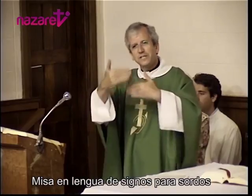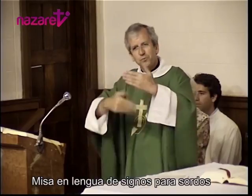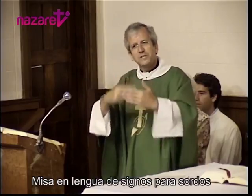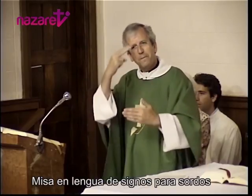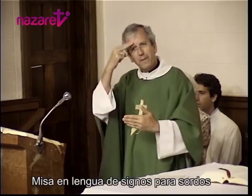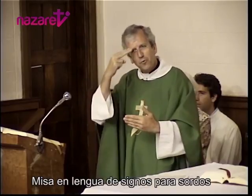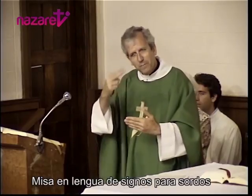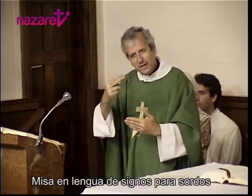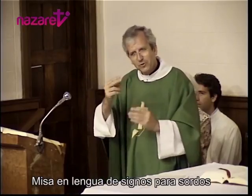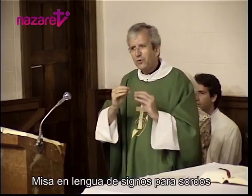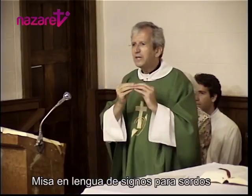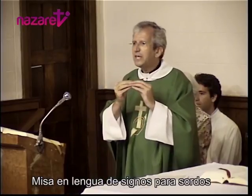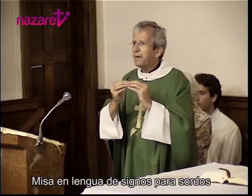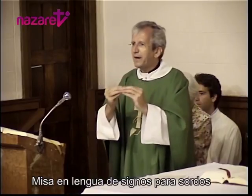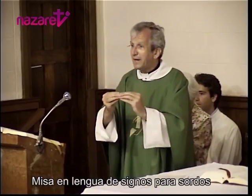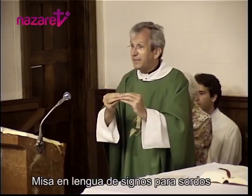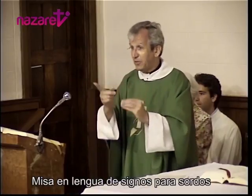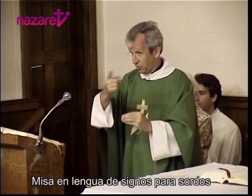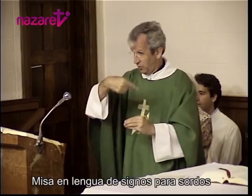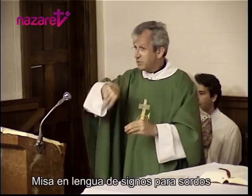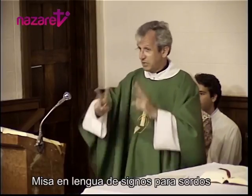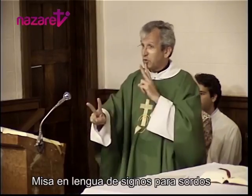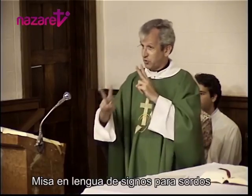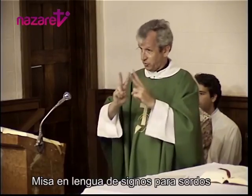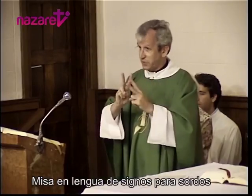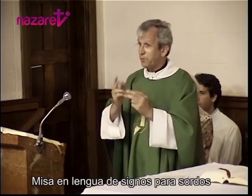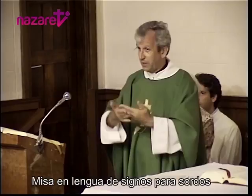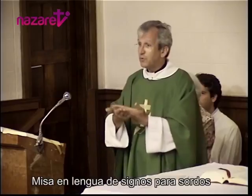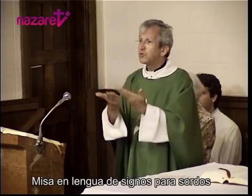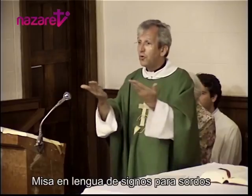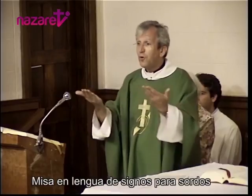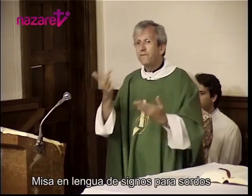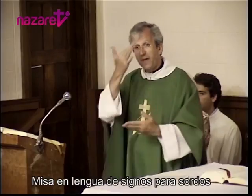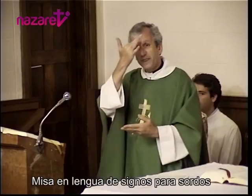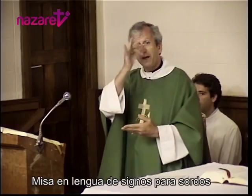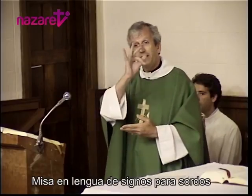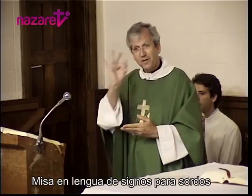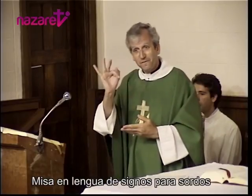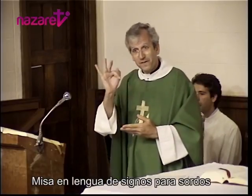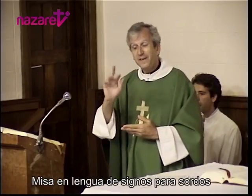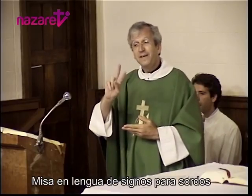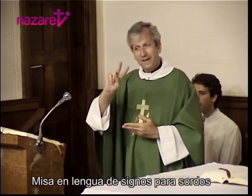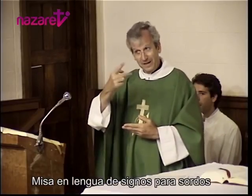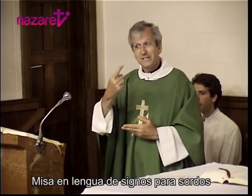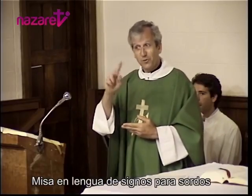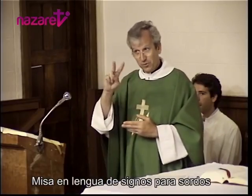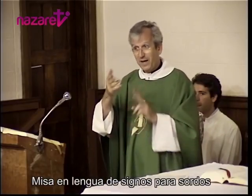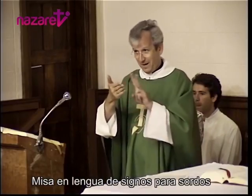después va cumpliendo y que va realizando si nosotros respondemos con confianza y con fe. En la segunda